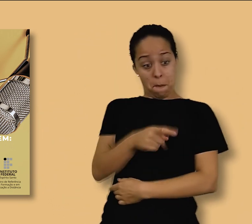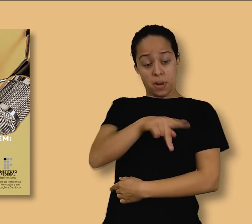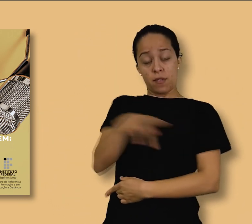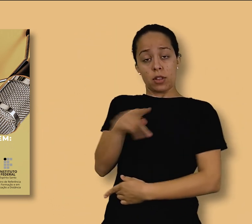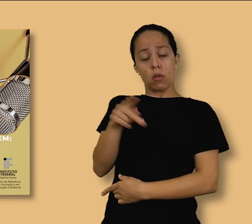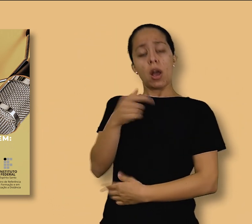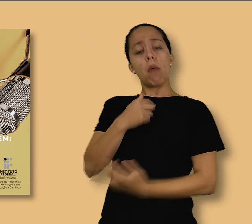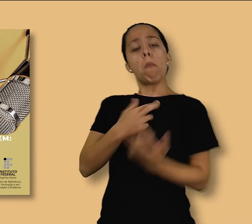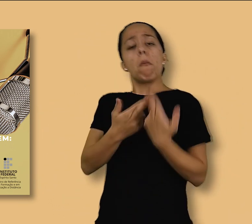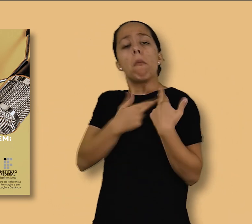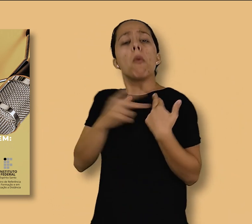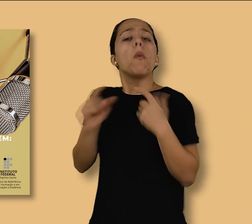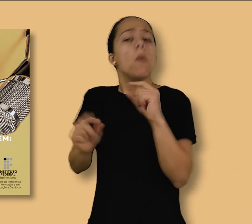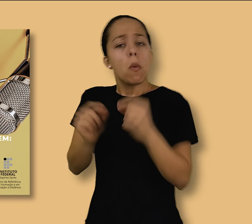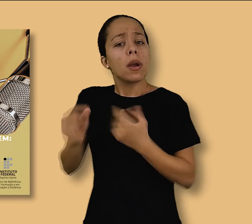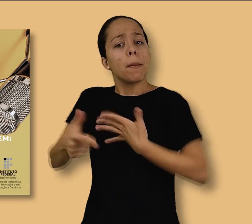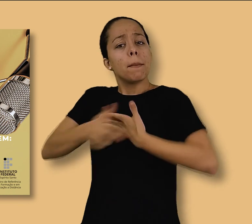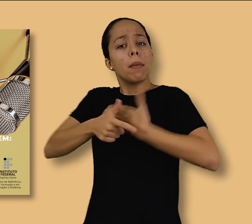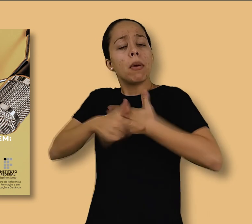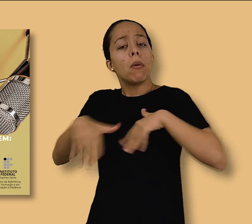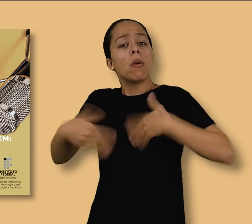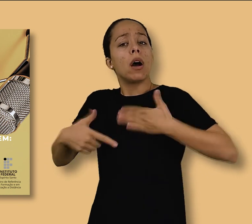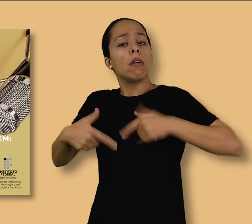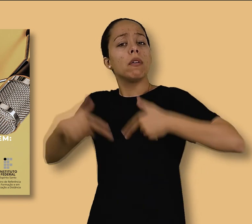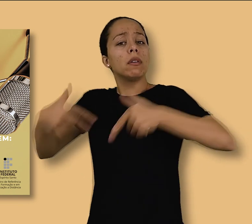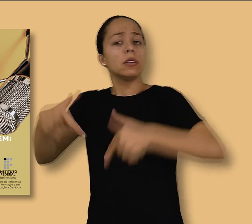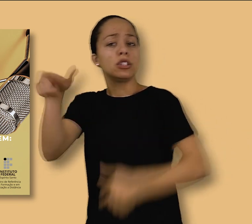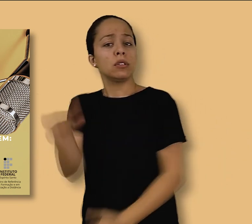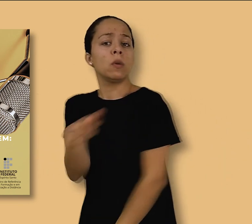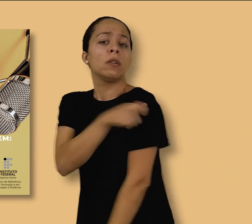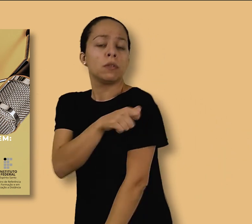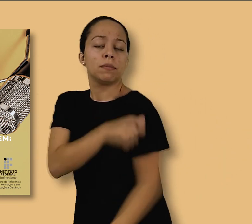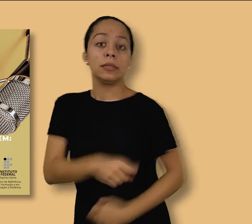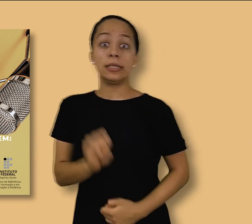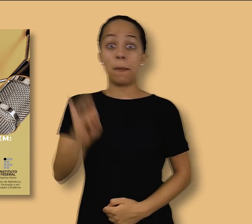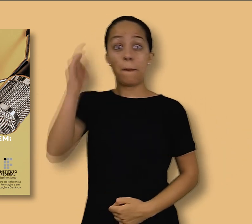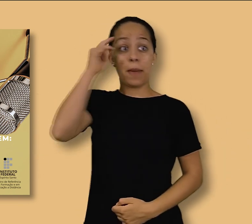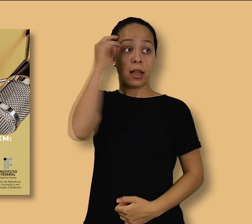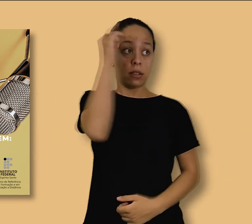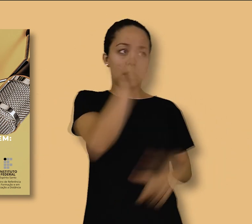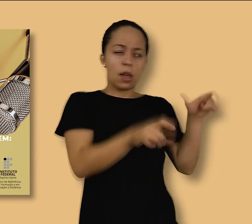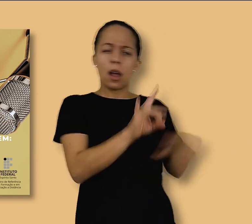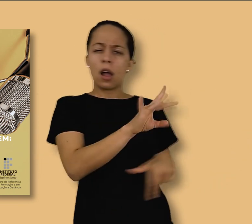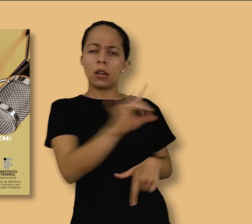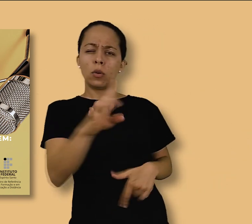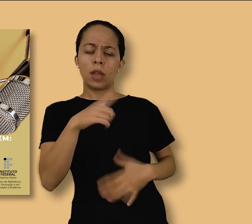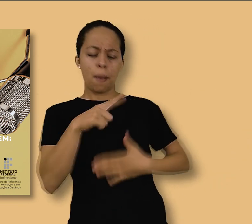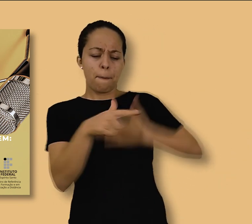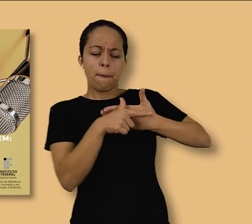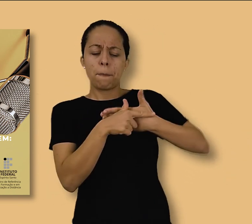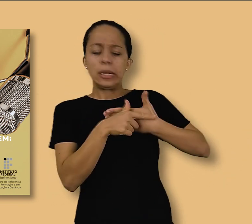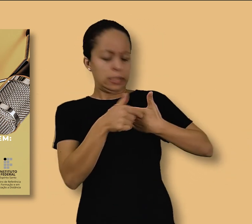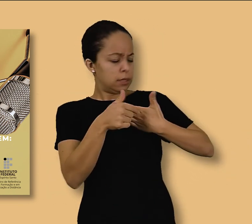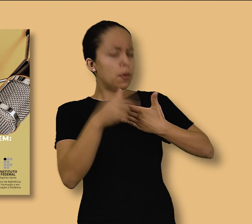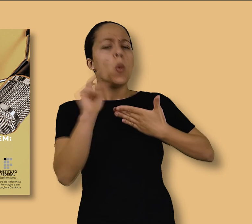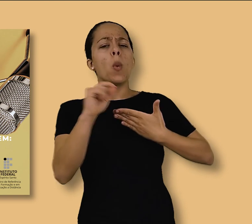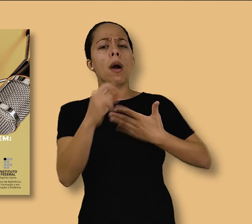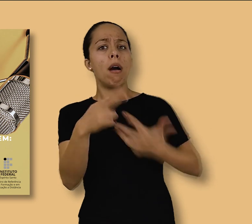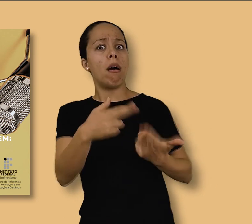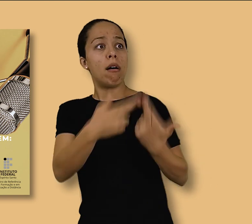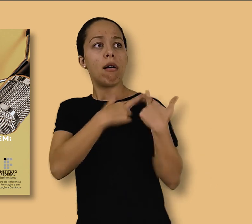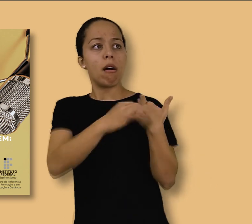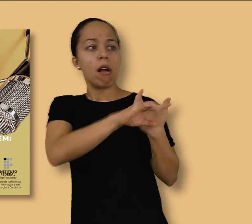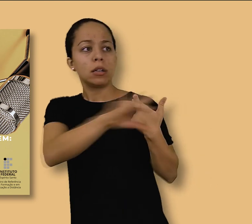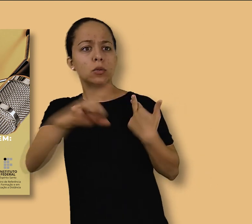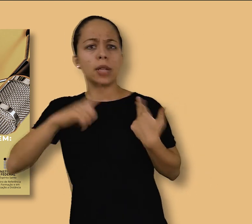é isso que eu gostaria de chamar atenção para vocês porque quando a gente pára para pensar no papel desses atores nesse processo e não em